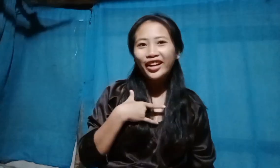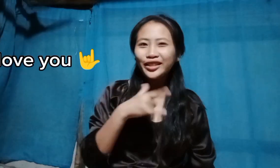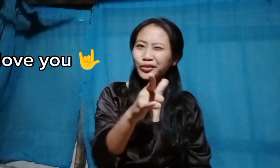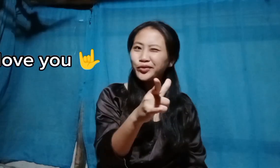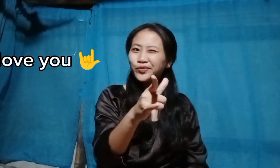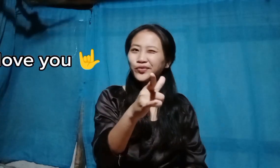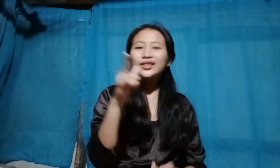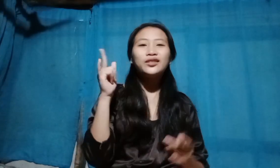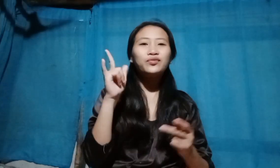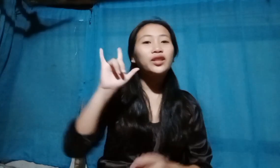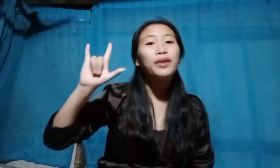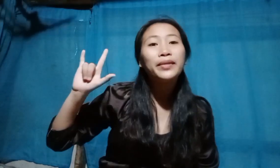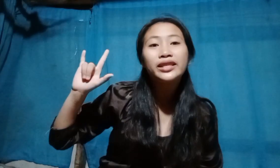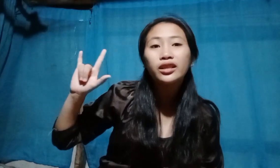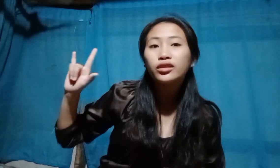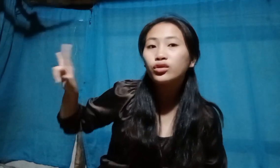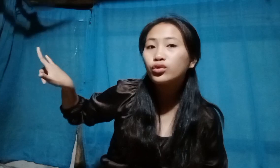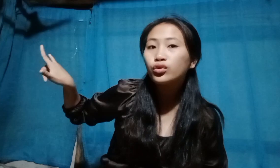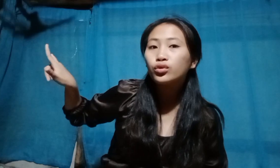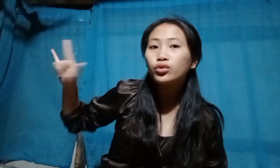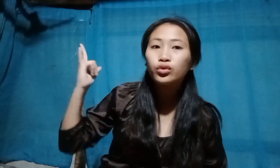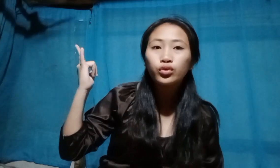I love you. Diba, basic?